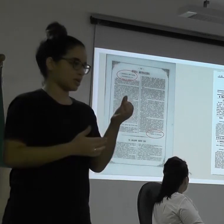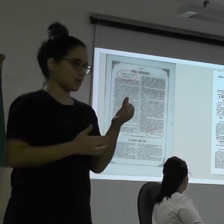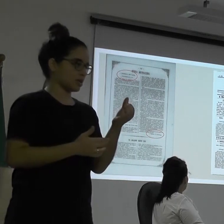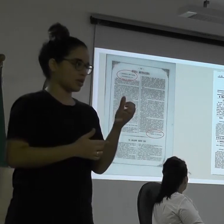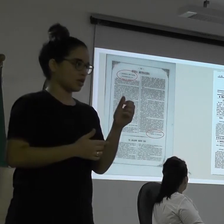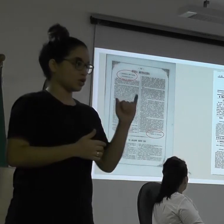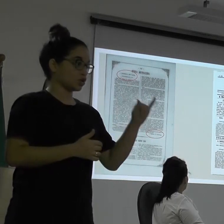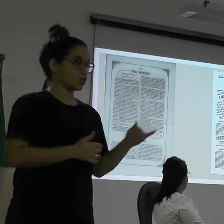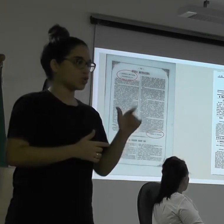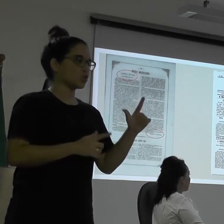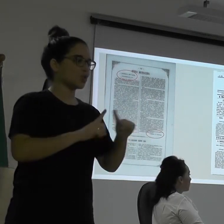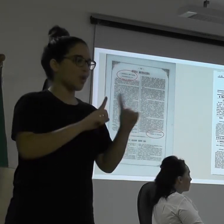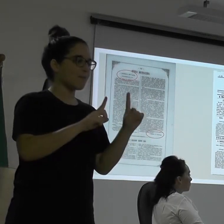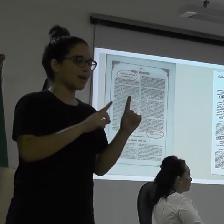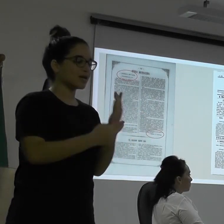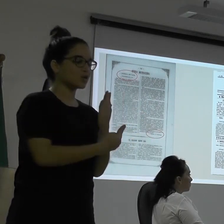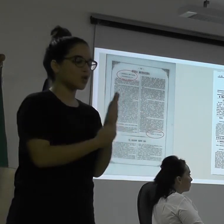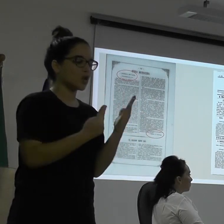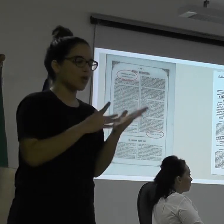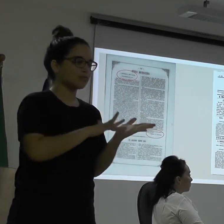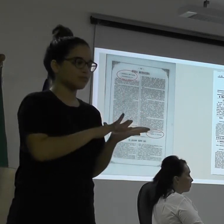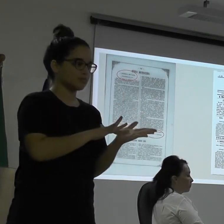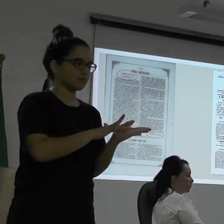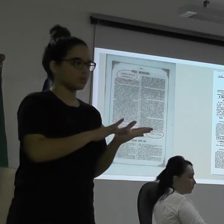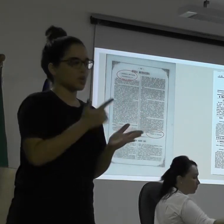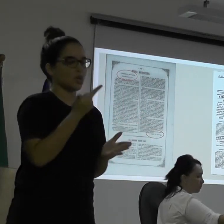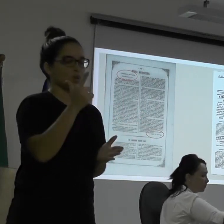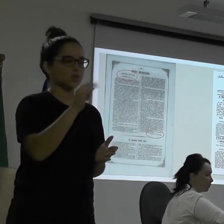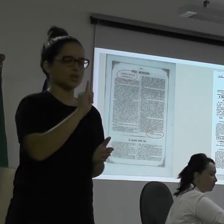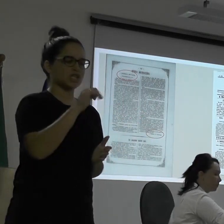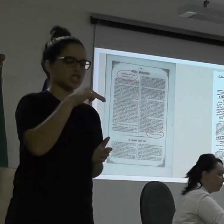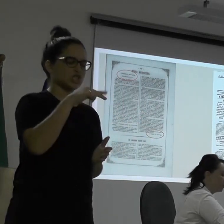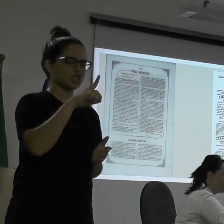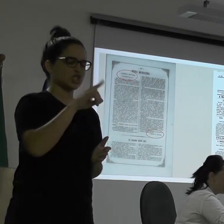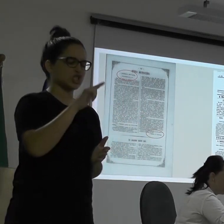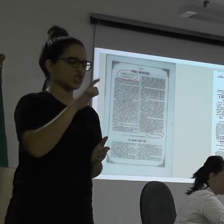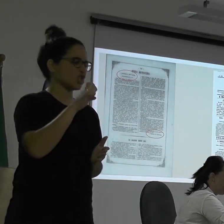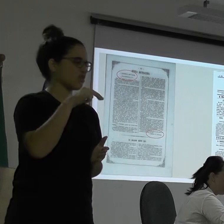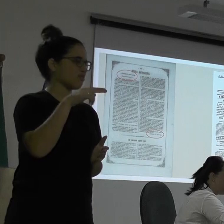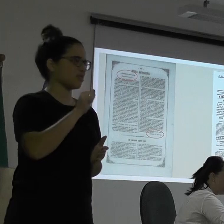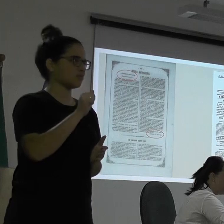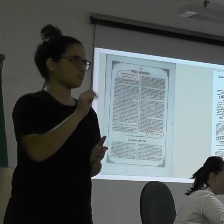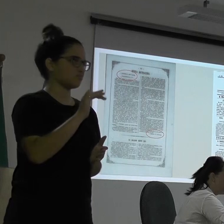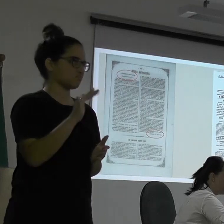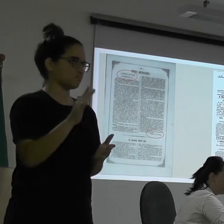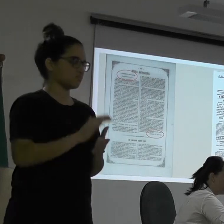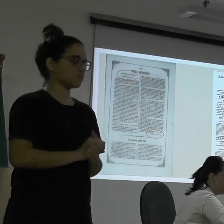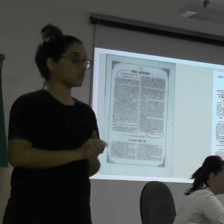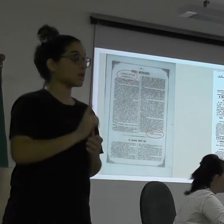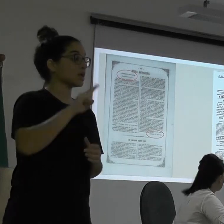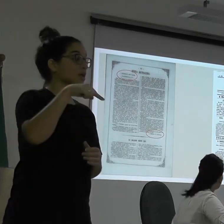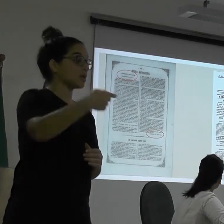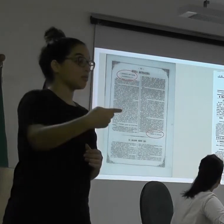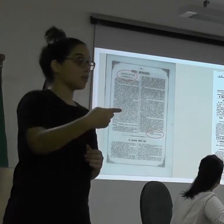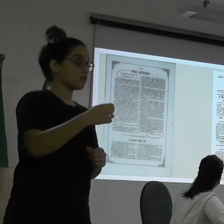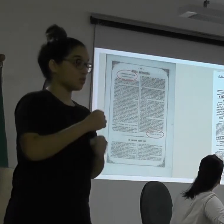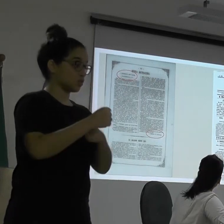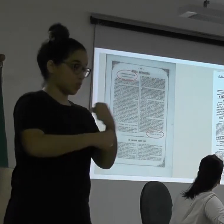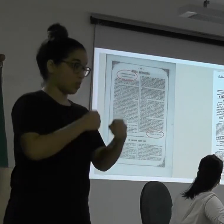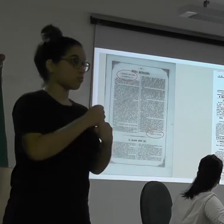sob o pseudônimo Indígena Riviana. No ano seguinte, foi publicado por Paula Brito em